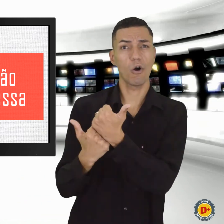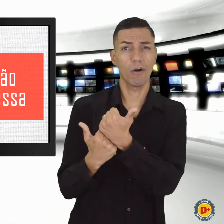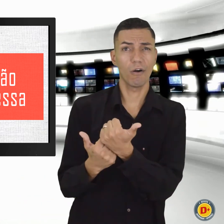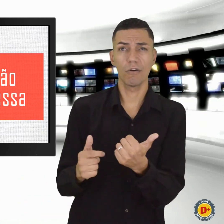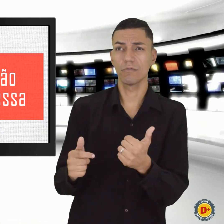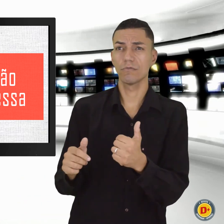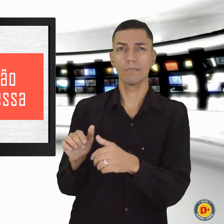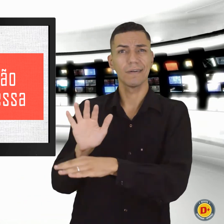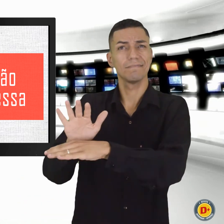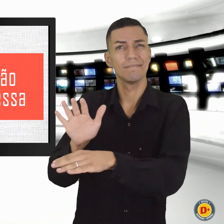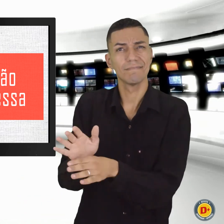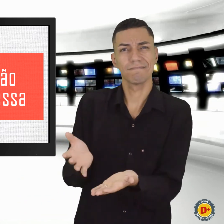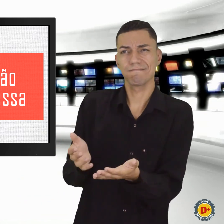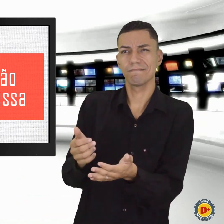trabalho. 3.